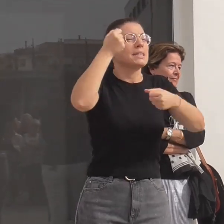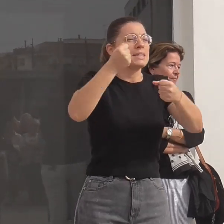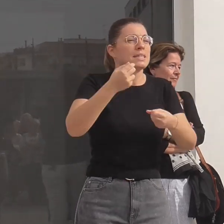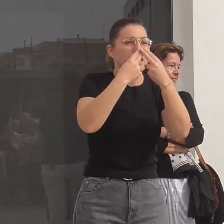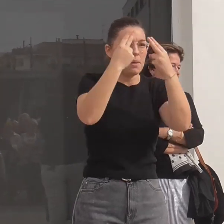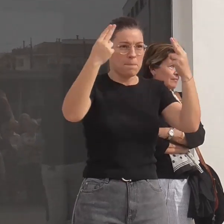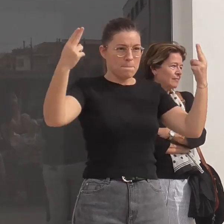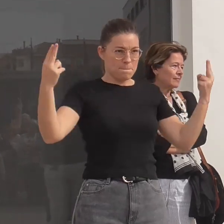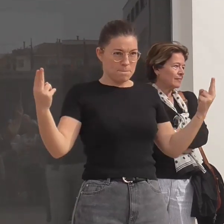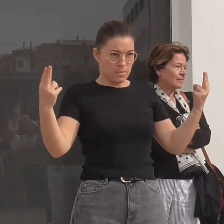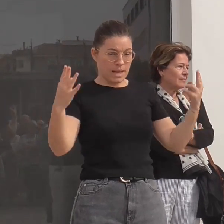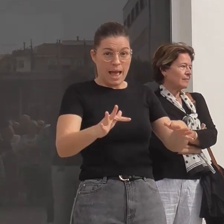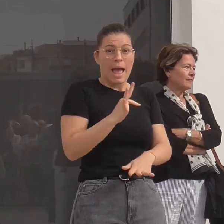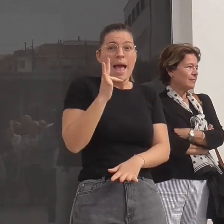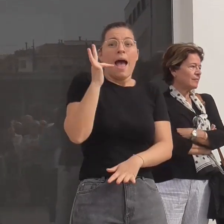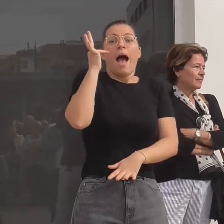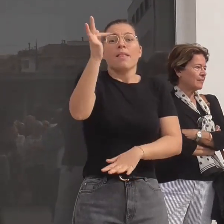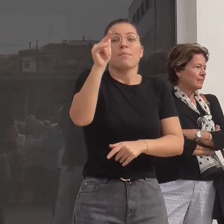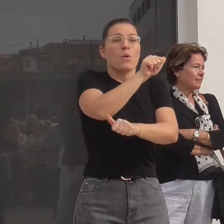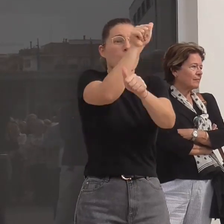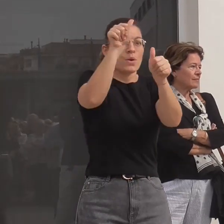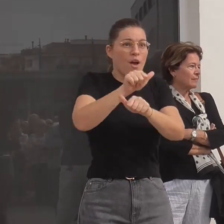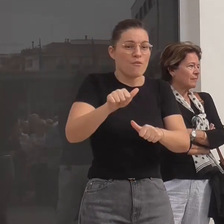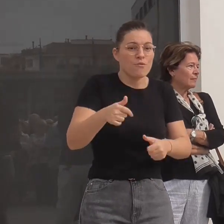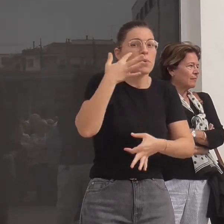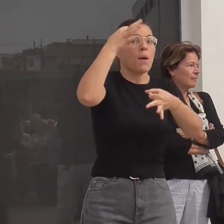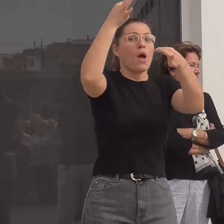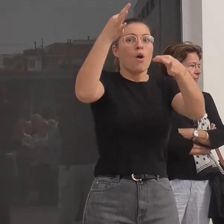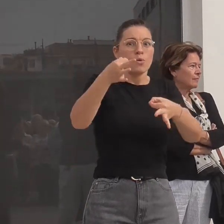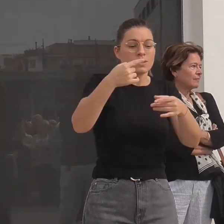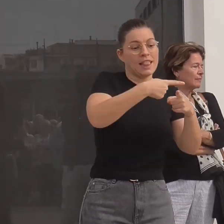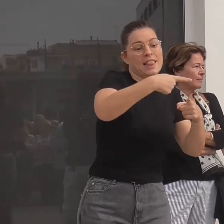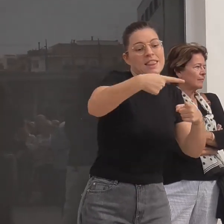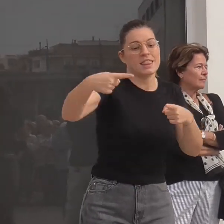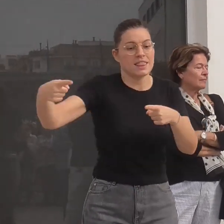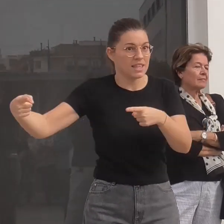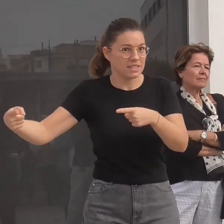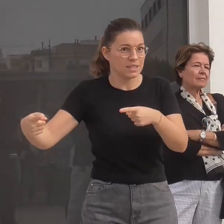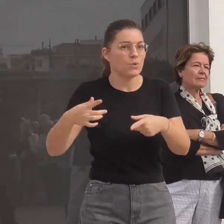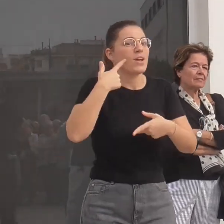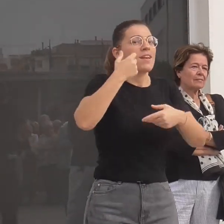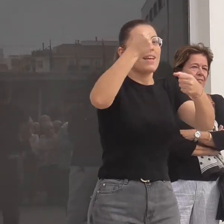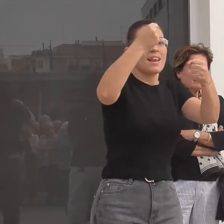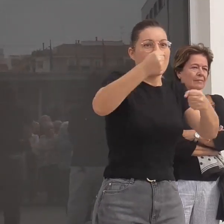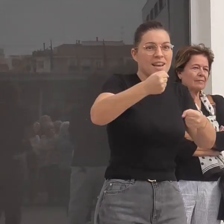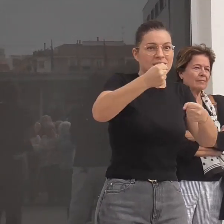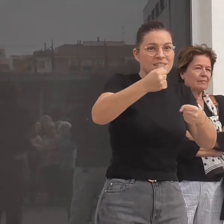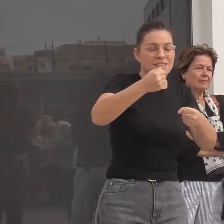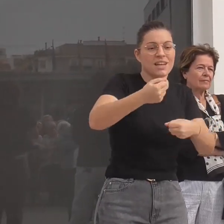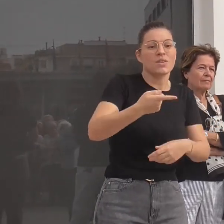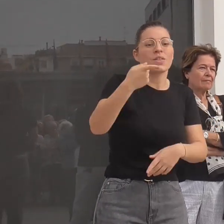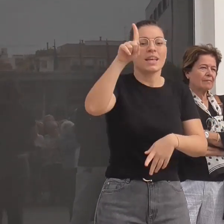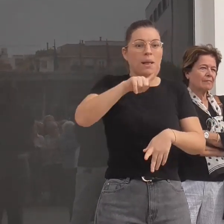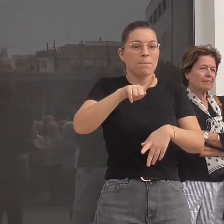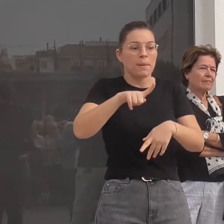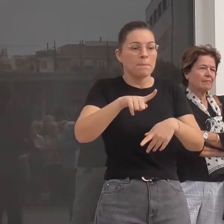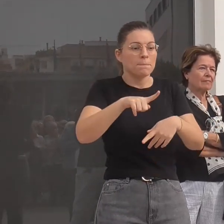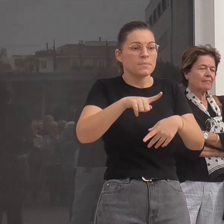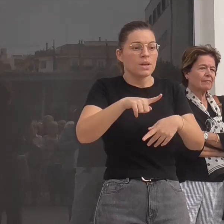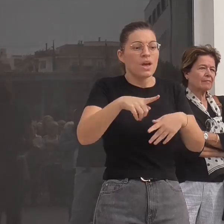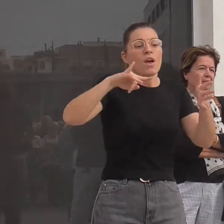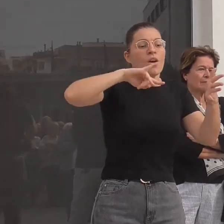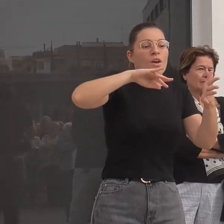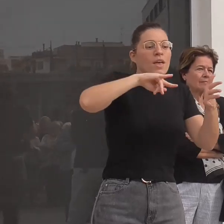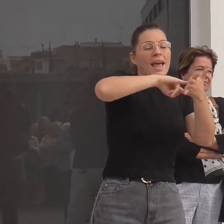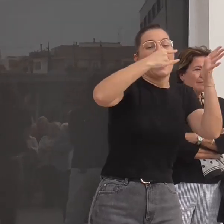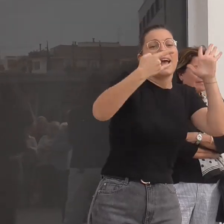y una manera justa de ver la distribución de la salud y de los medios que se daban a la